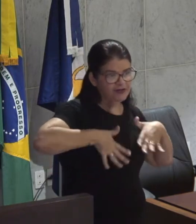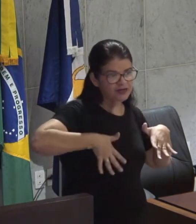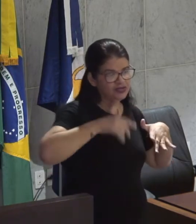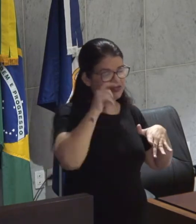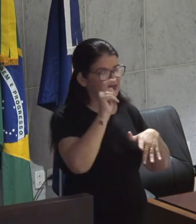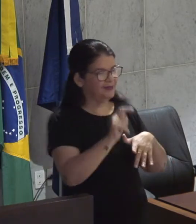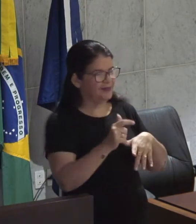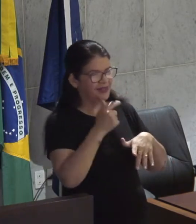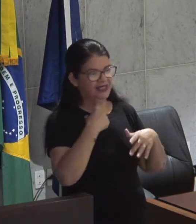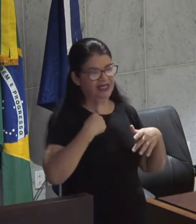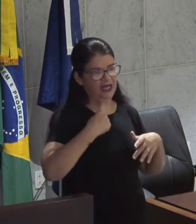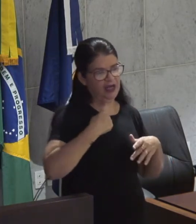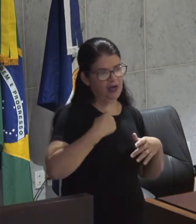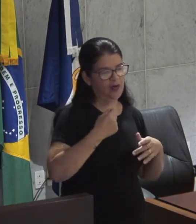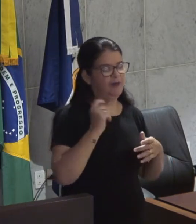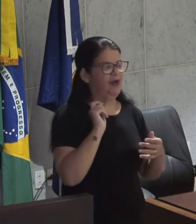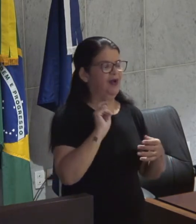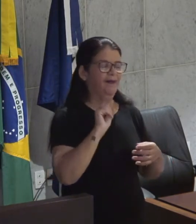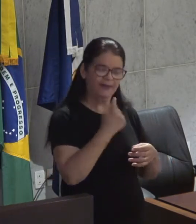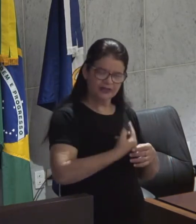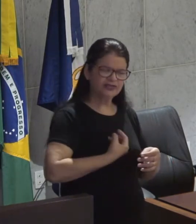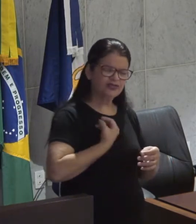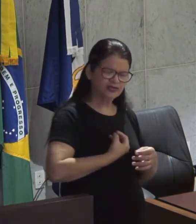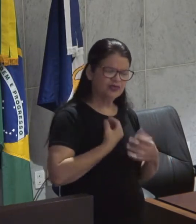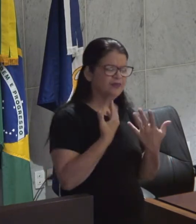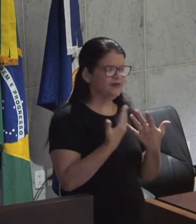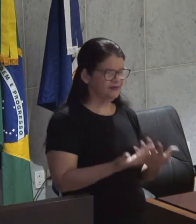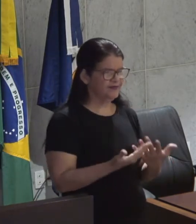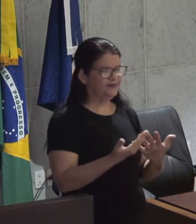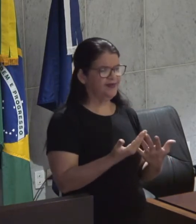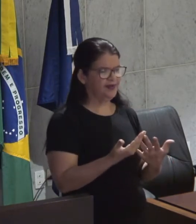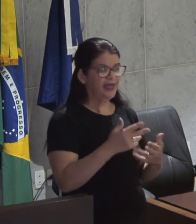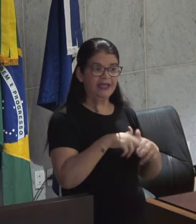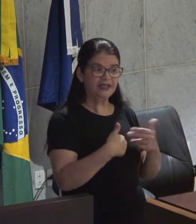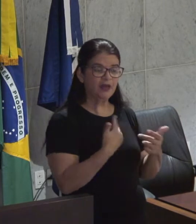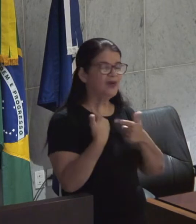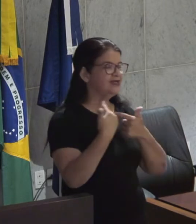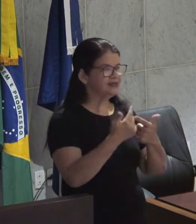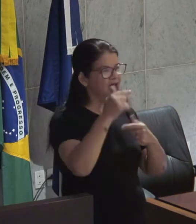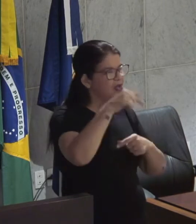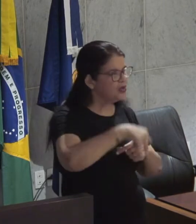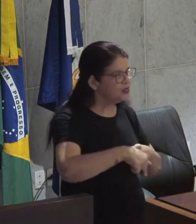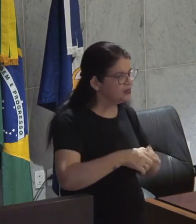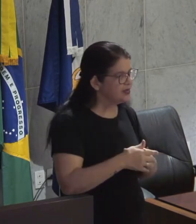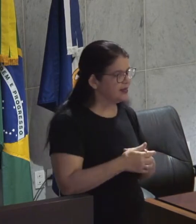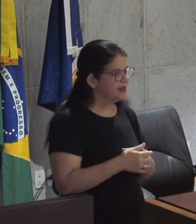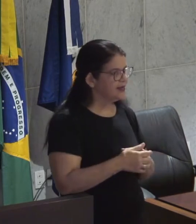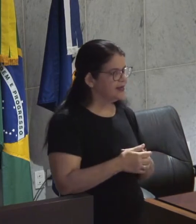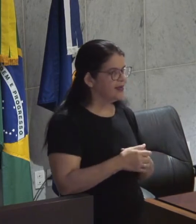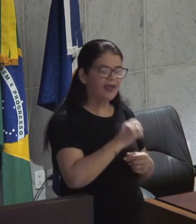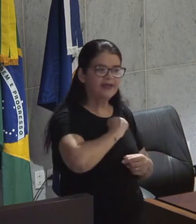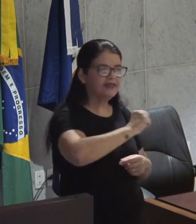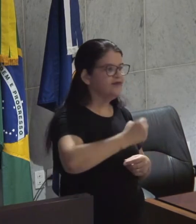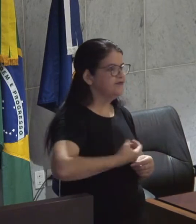roupa. É para a gente sobreviver. Então essa luta aqui é em